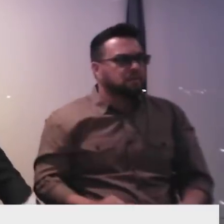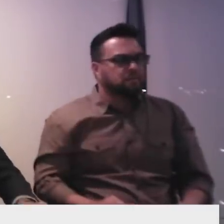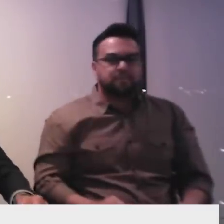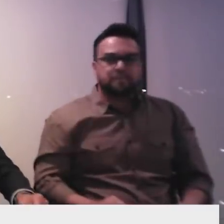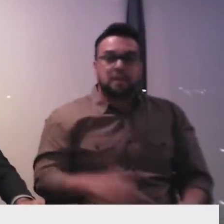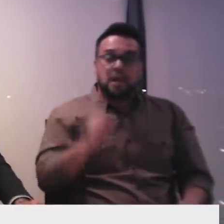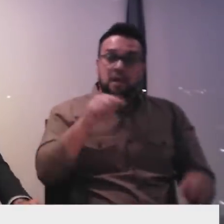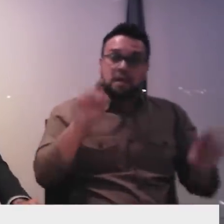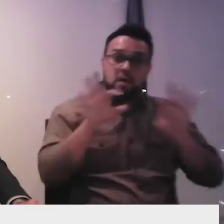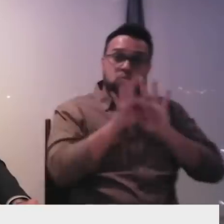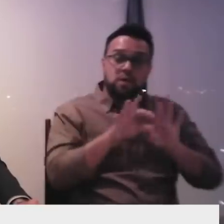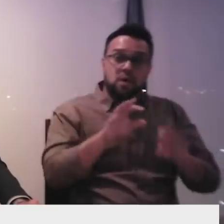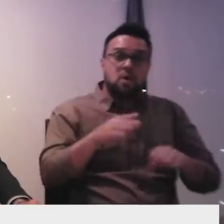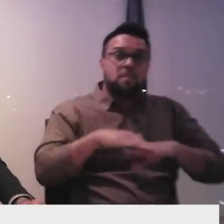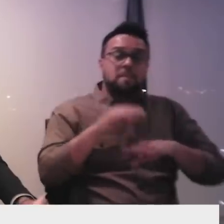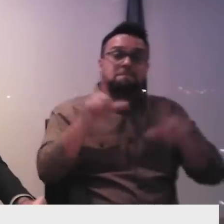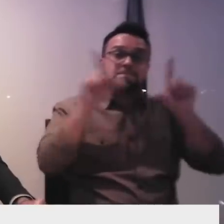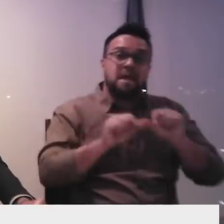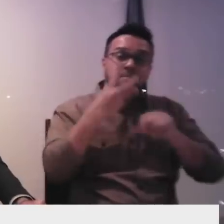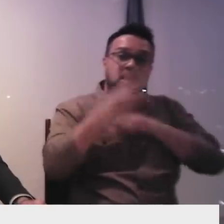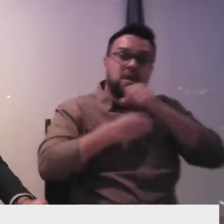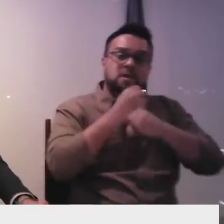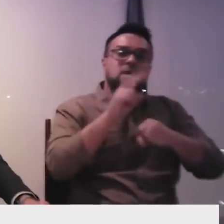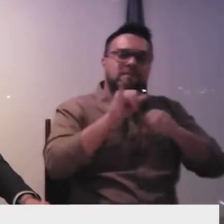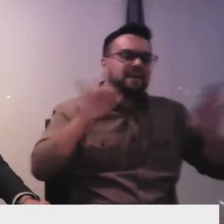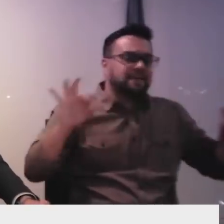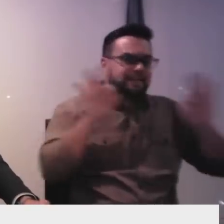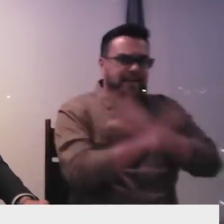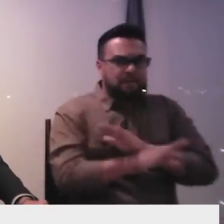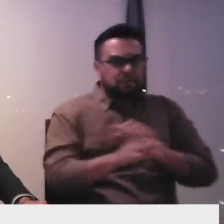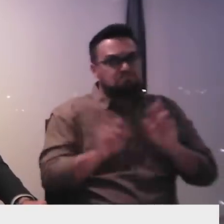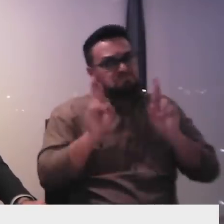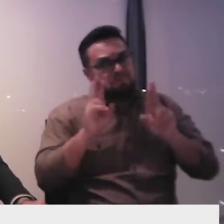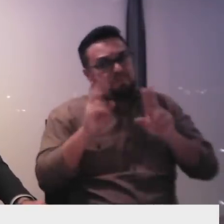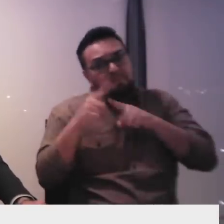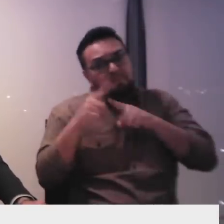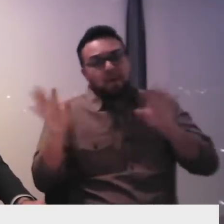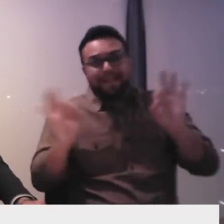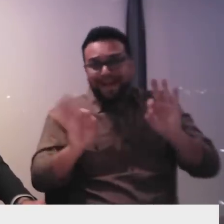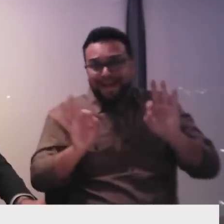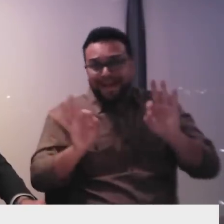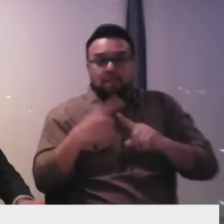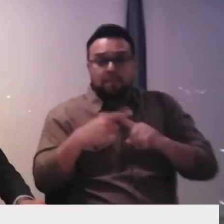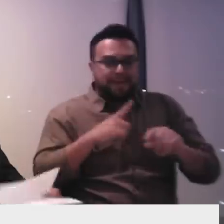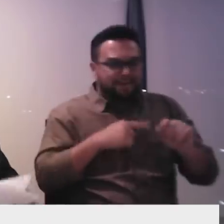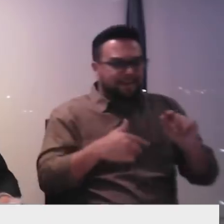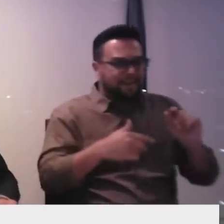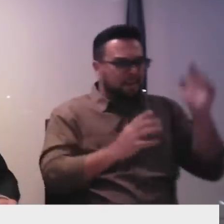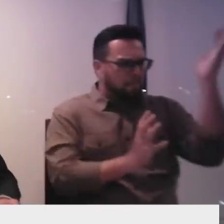Um Leão que em menos de 3 anos deverá ser concluído. Espero que não tenha mais problema, porque todos os entraves